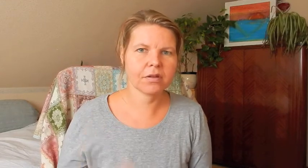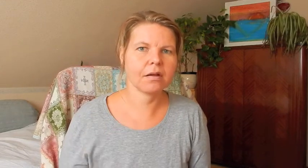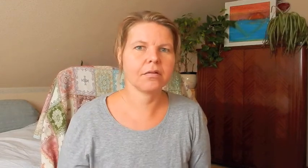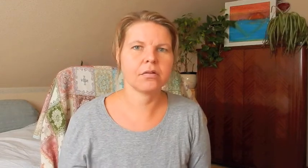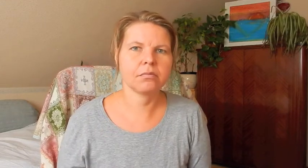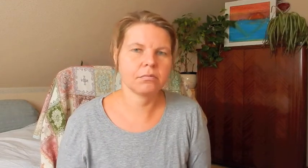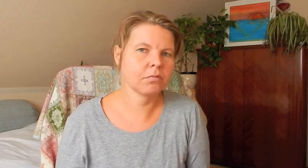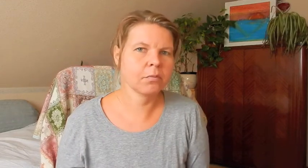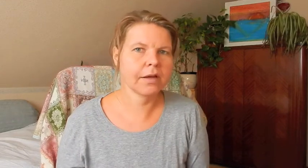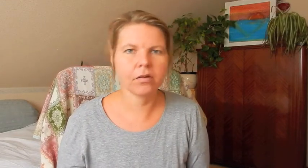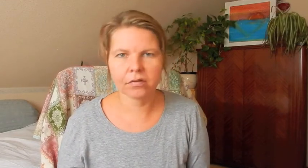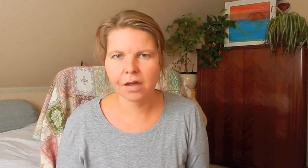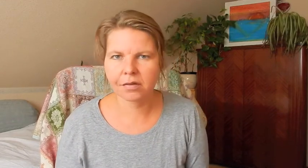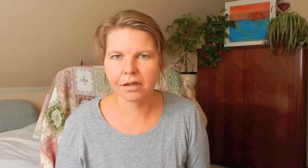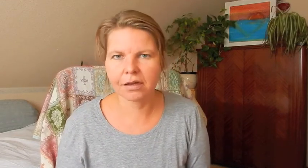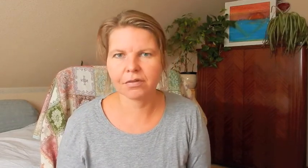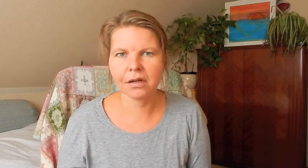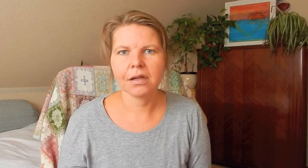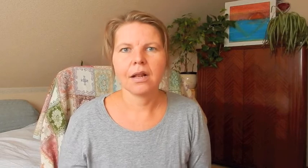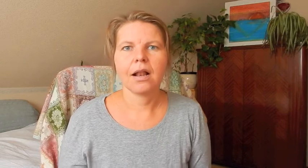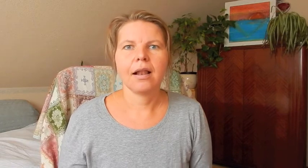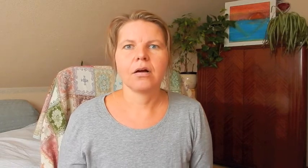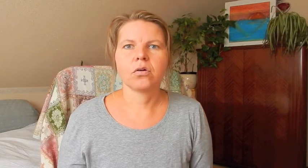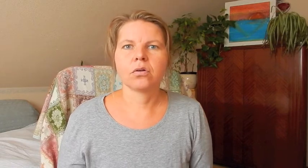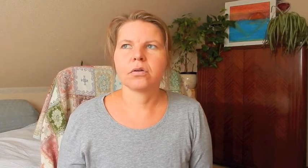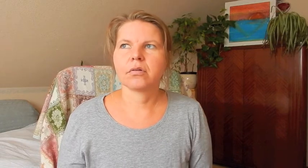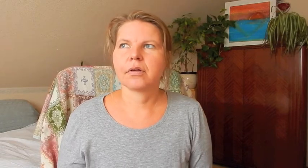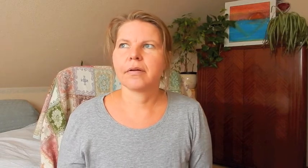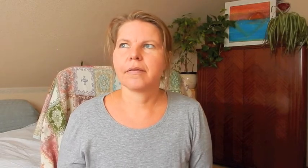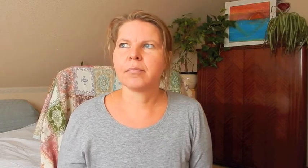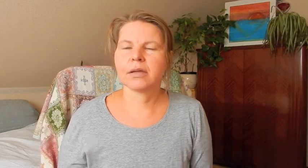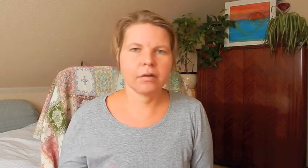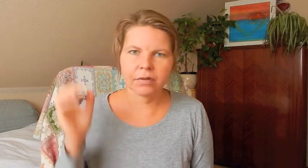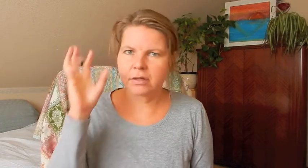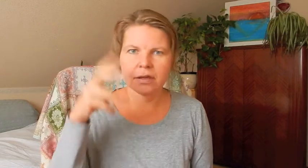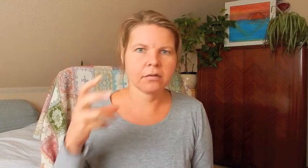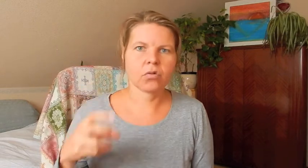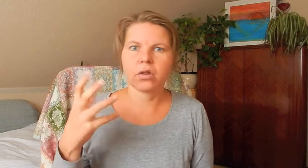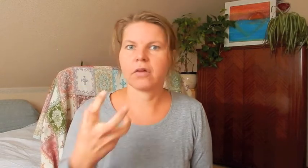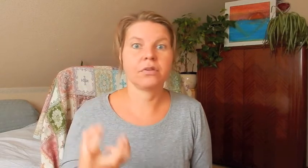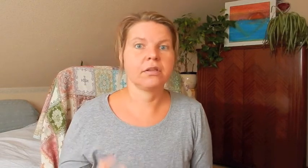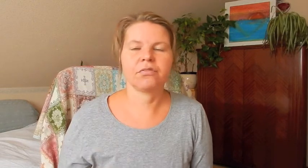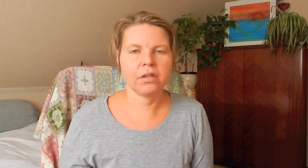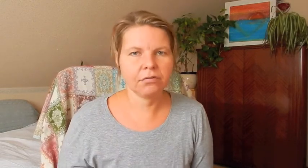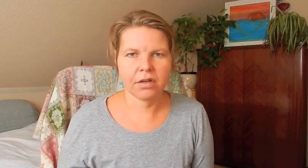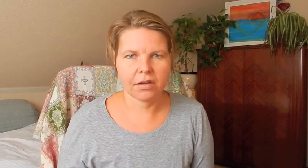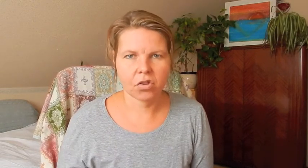da zum Teil noch sehr, sehr clever und mir da irgendwelche Gedanken zu schicken, auf die ich auf jeden Fall